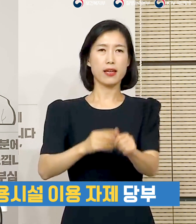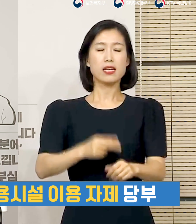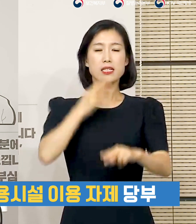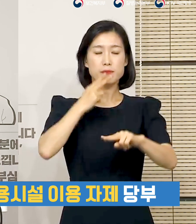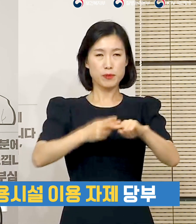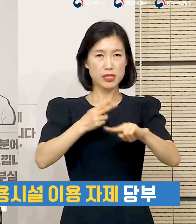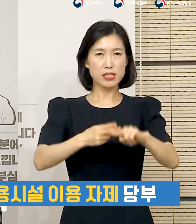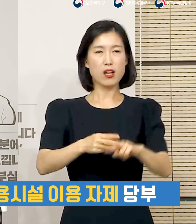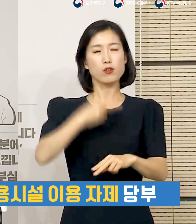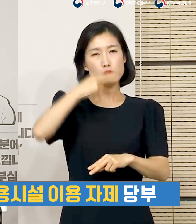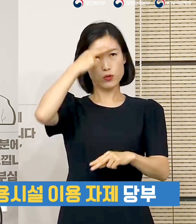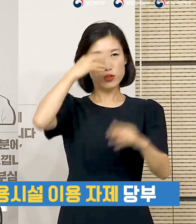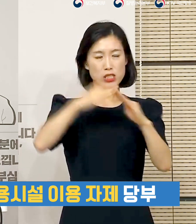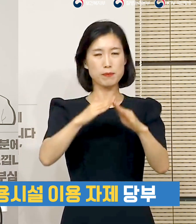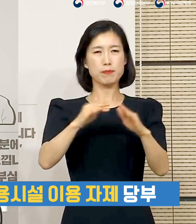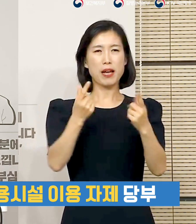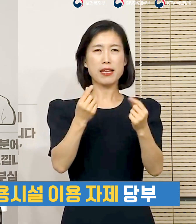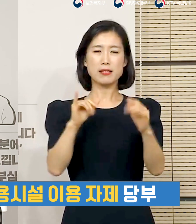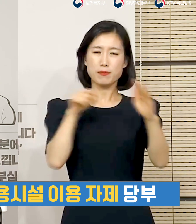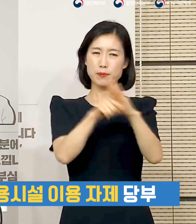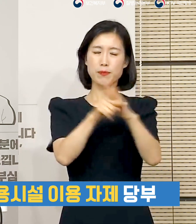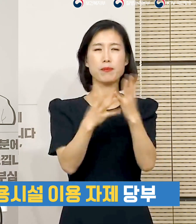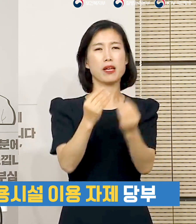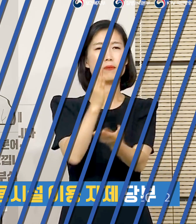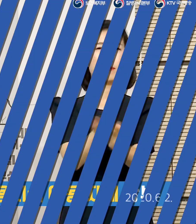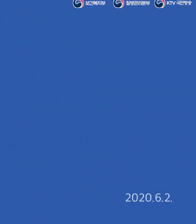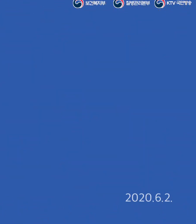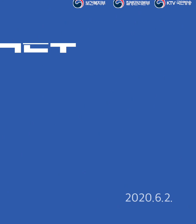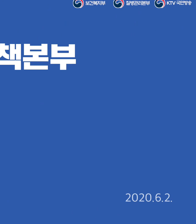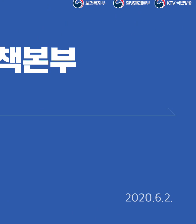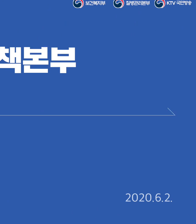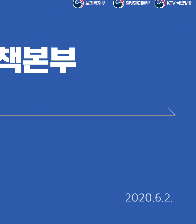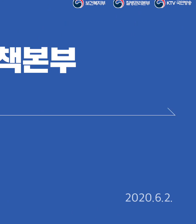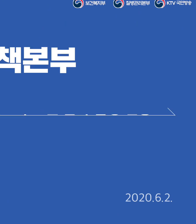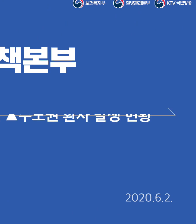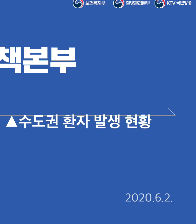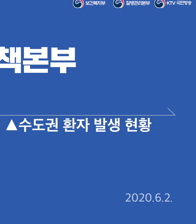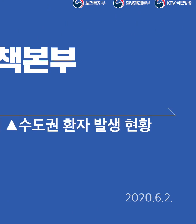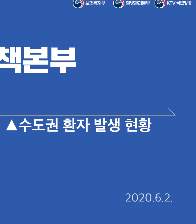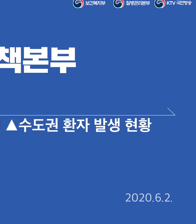등의 다중이용시설 이용을 자제해 주실 것을 부탁드립니다.